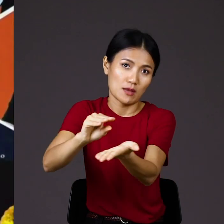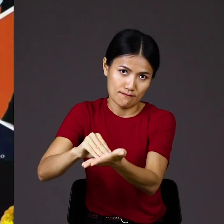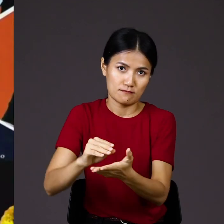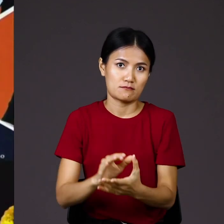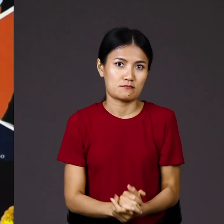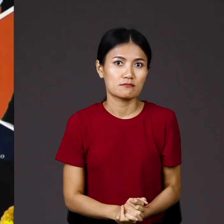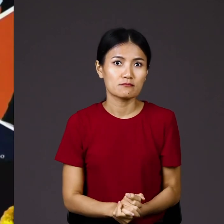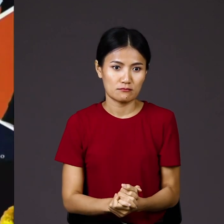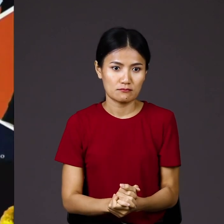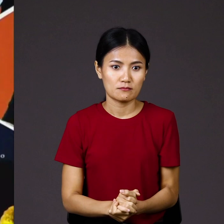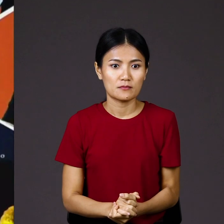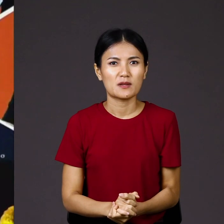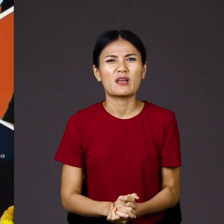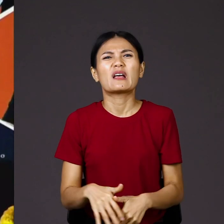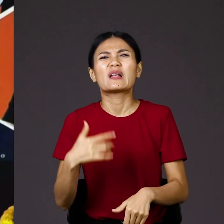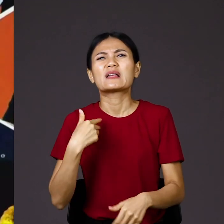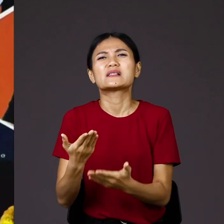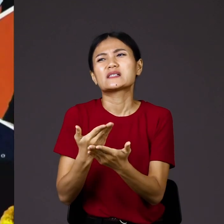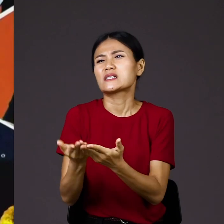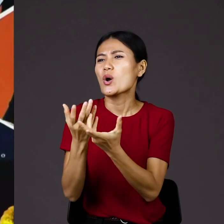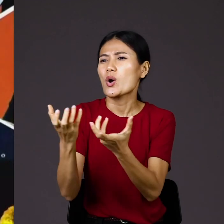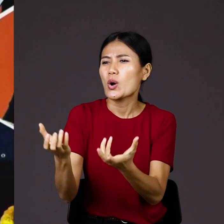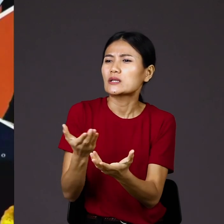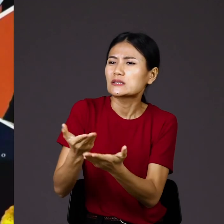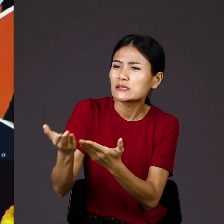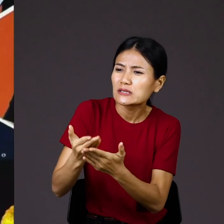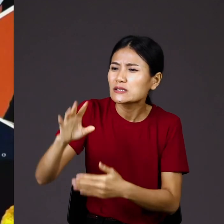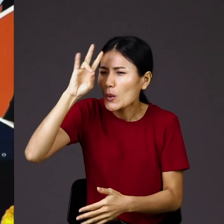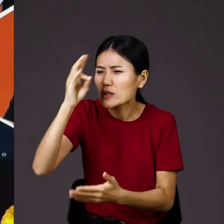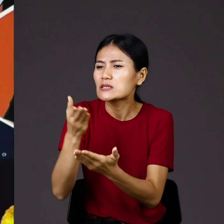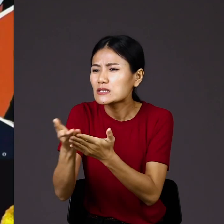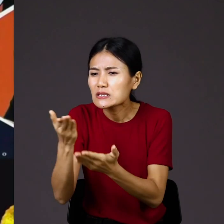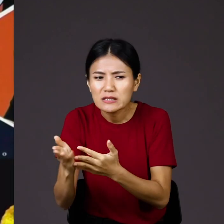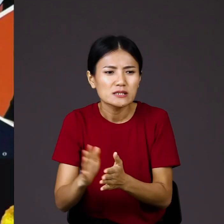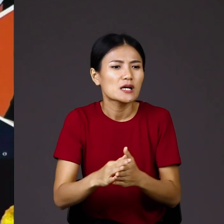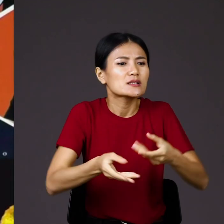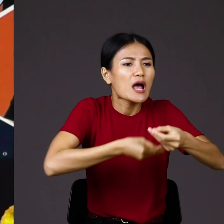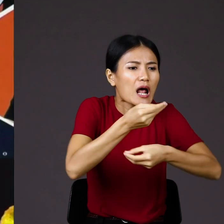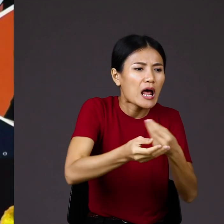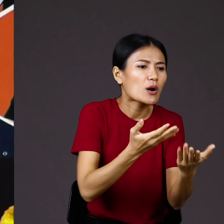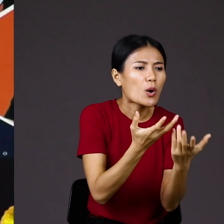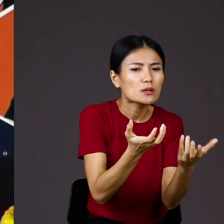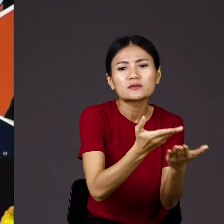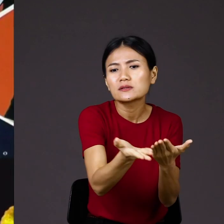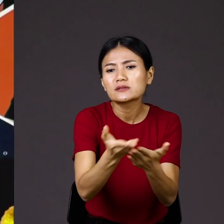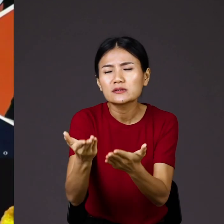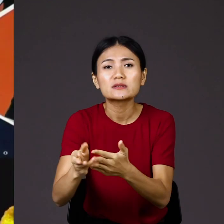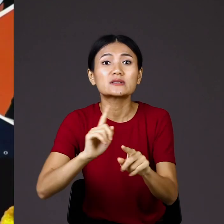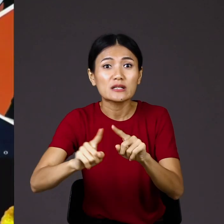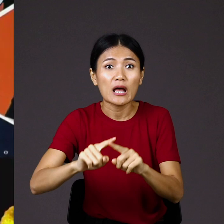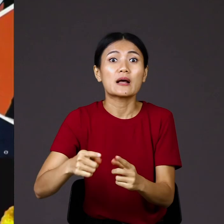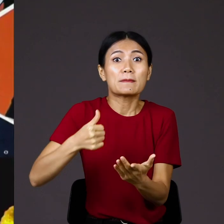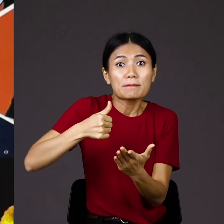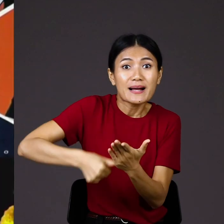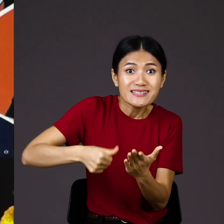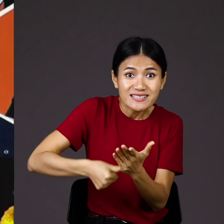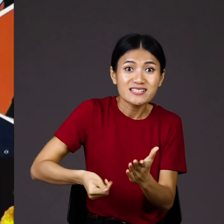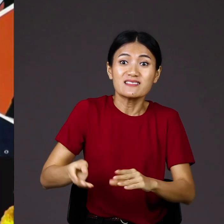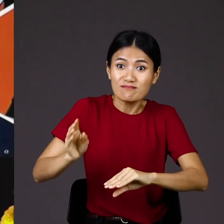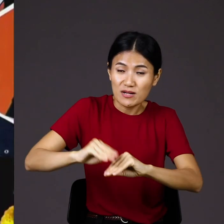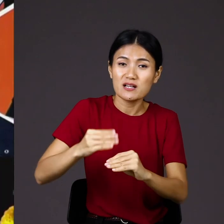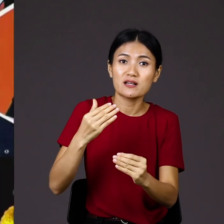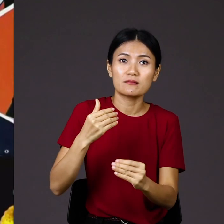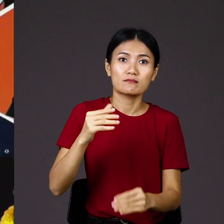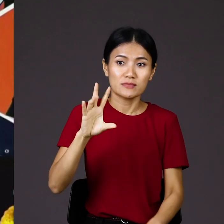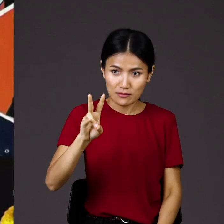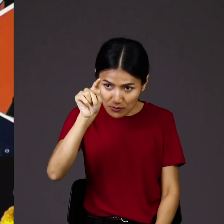ครับเงินเกือบหมื่นล้านเนี่ยพี่น้องเดินอยู่ร้านสะดวกซื้อเดินจับจ่ายซื้อของในตลาดการบริโภคอุปโภค